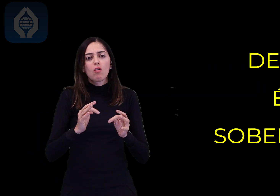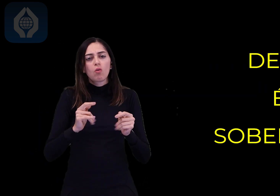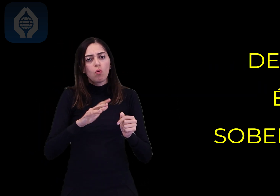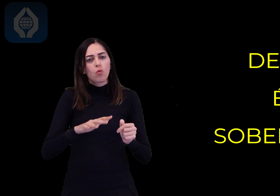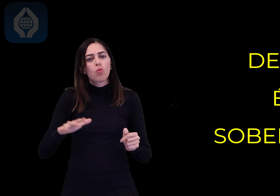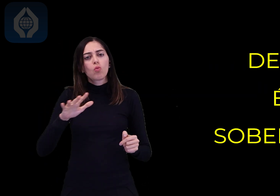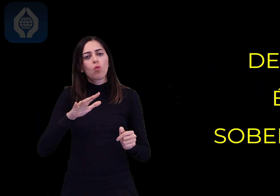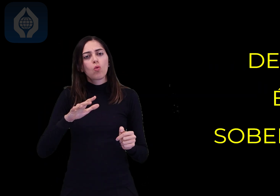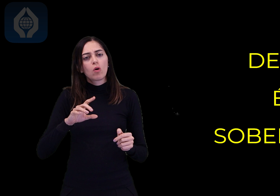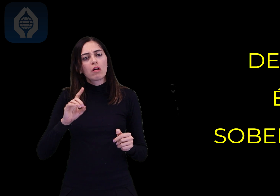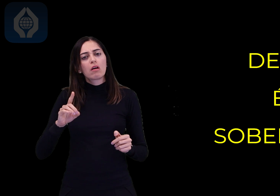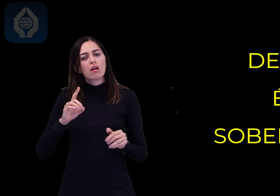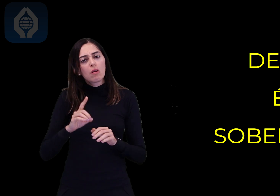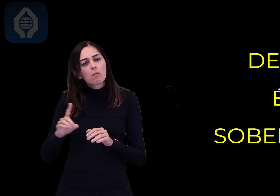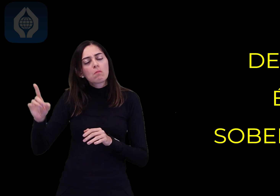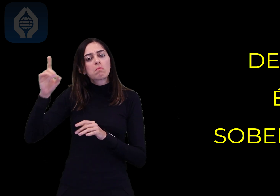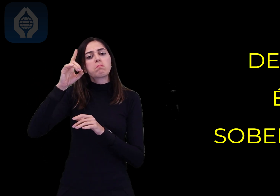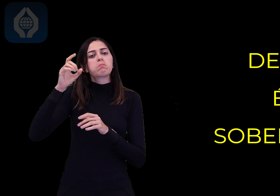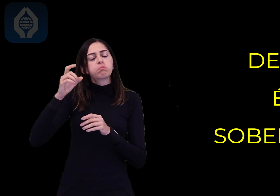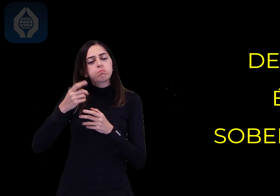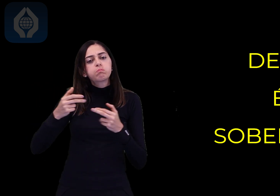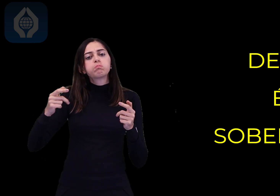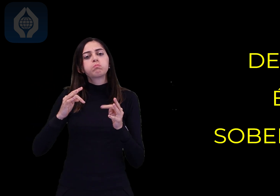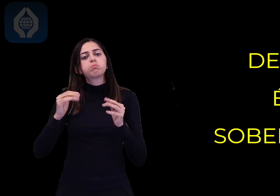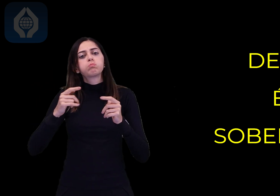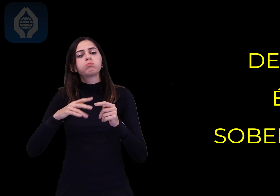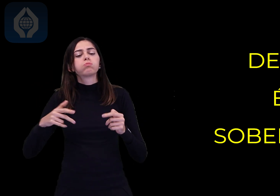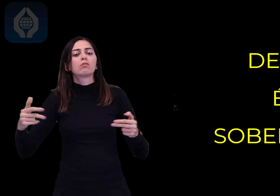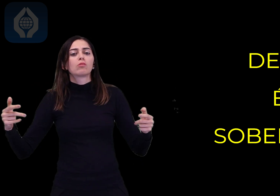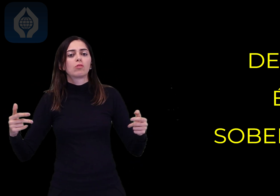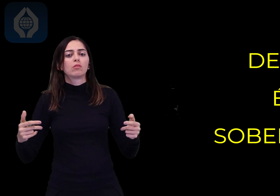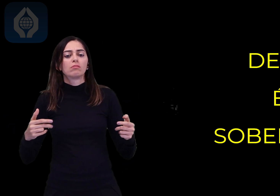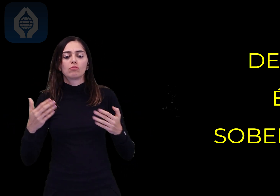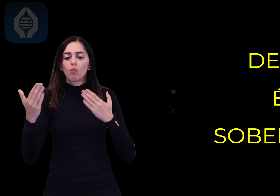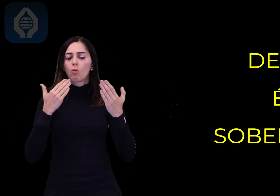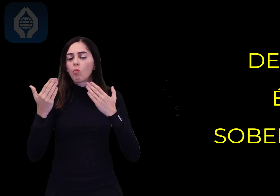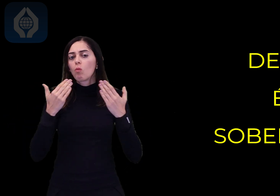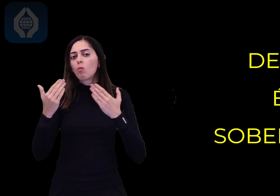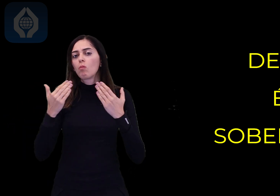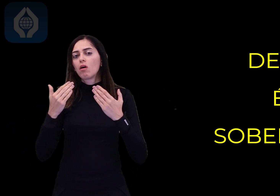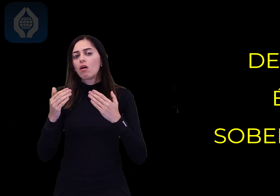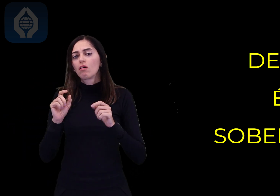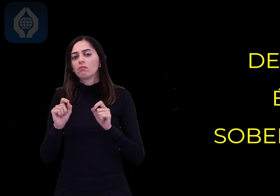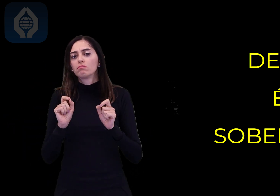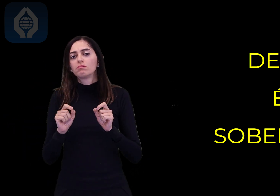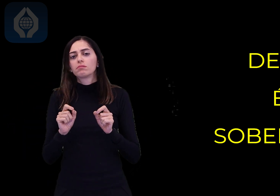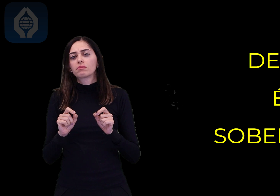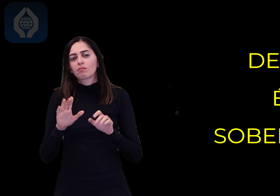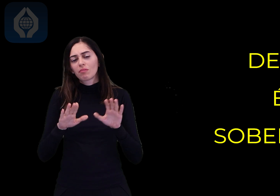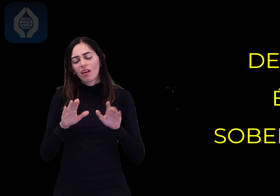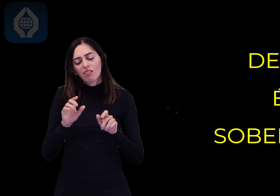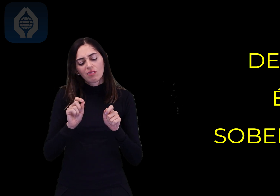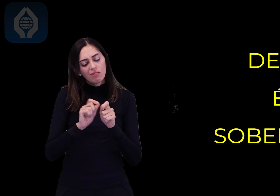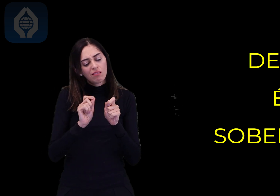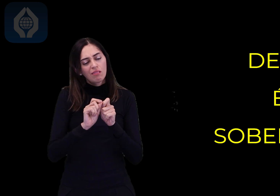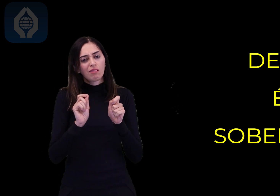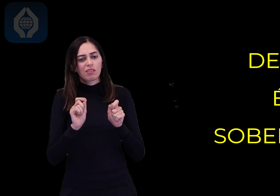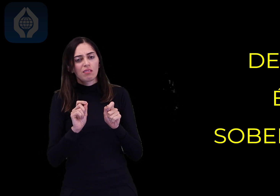Ele é o supremo governante sobre todas as coisas. Compare. Quando nós fabricamos alguma coisa,